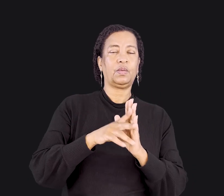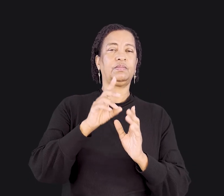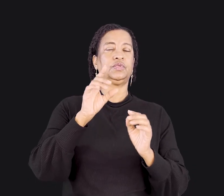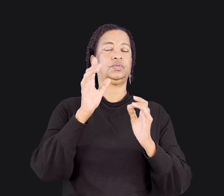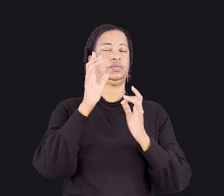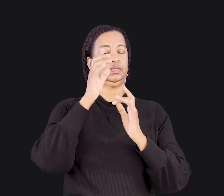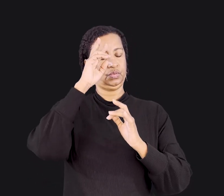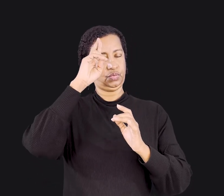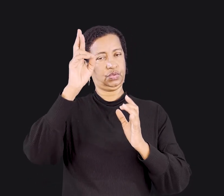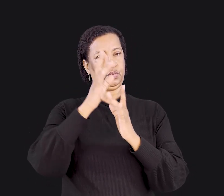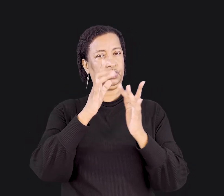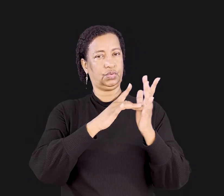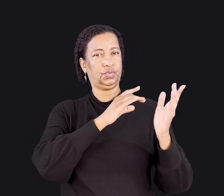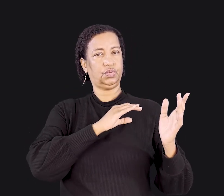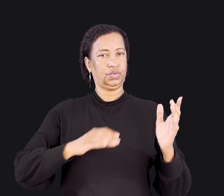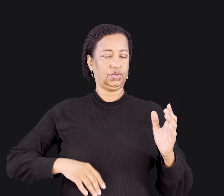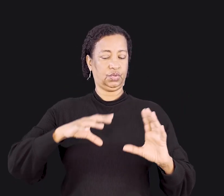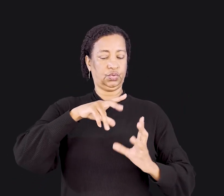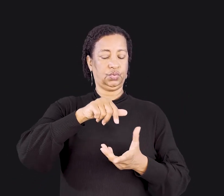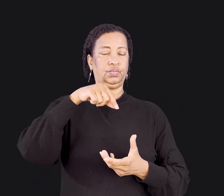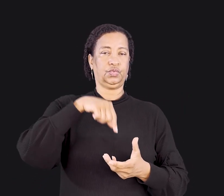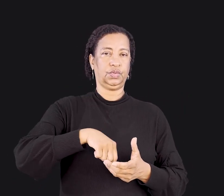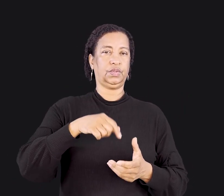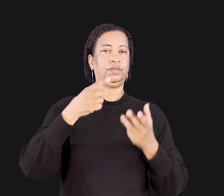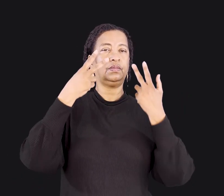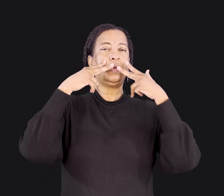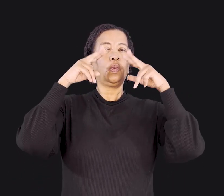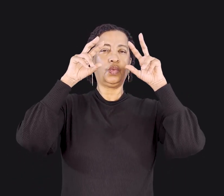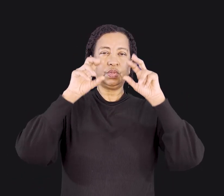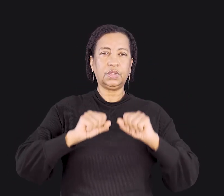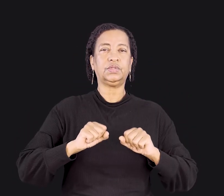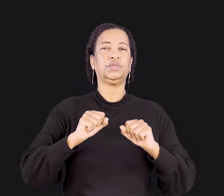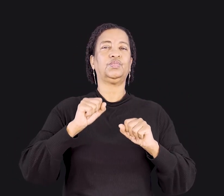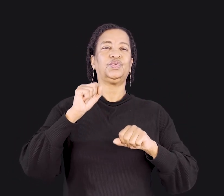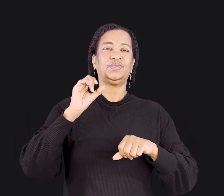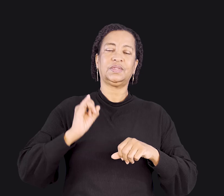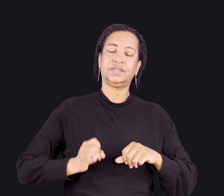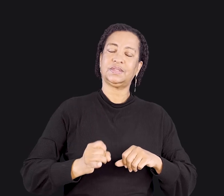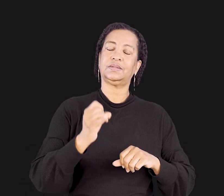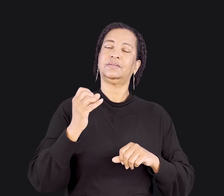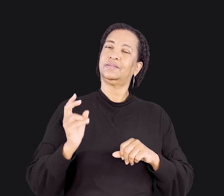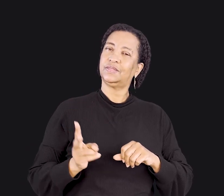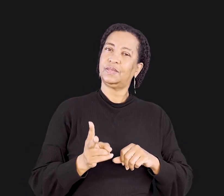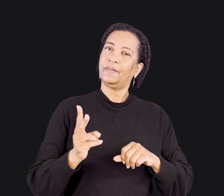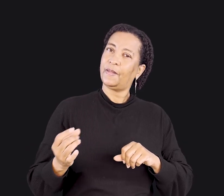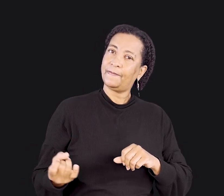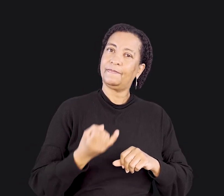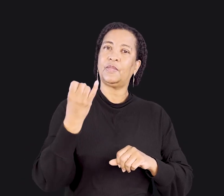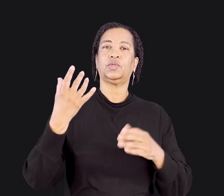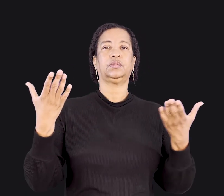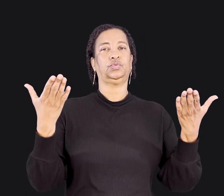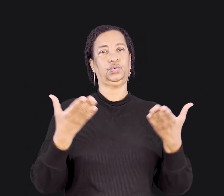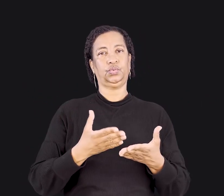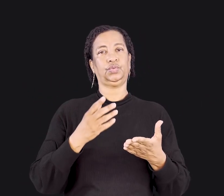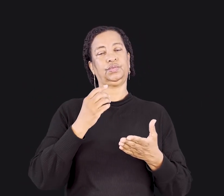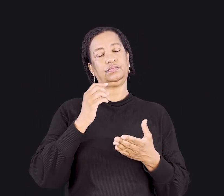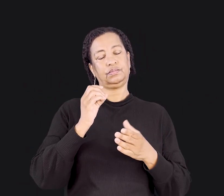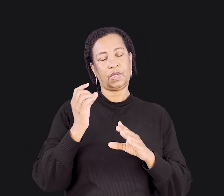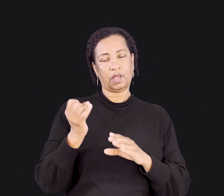Cristo neste mundo. O testemunho da igreja nunca foi tão necessário como é hoje. Por isso é importante descobrir na carta de Paulo